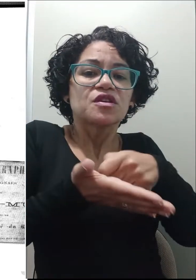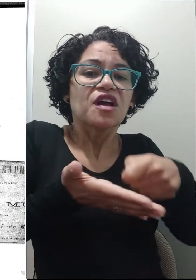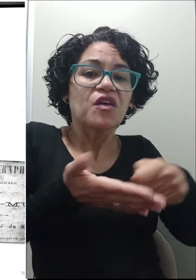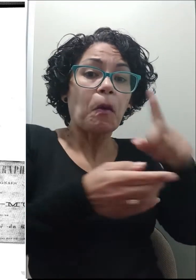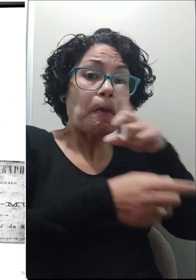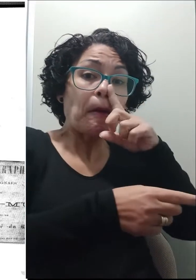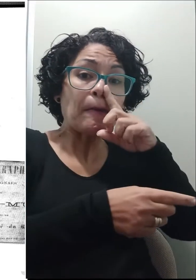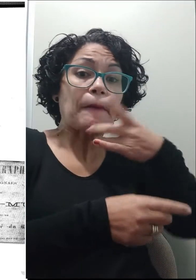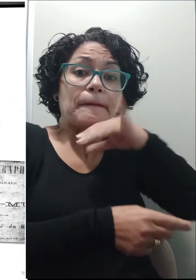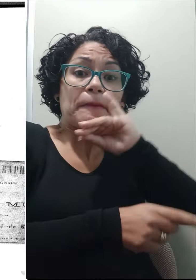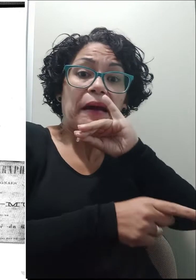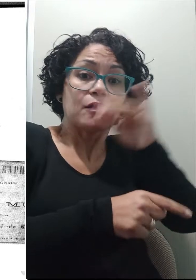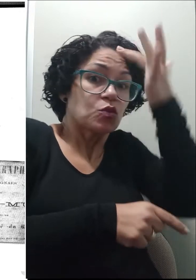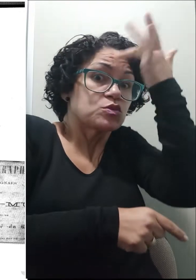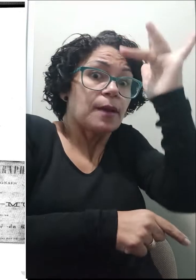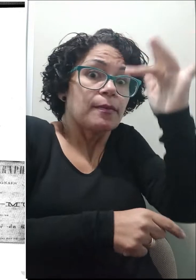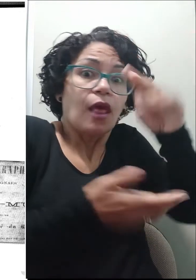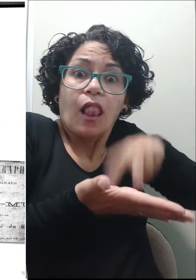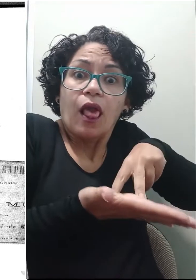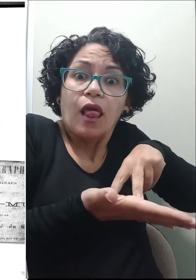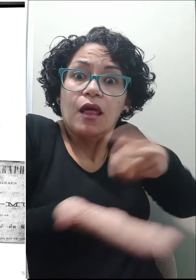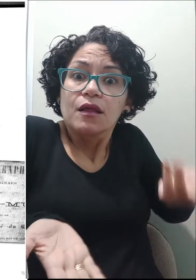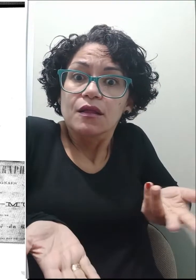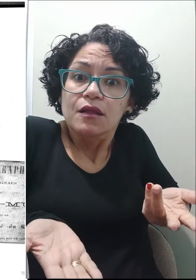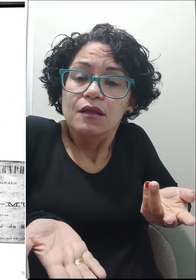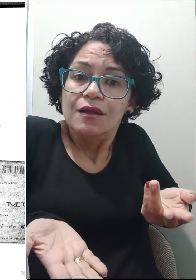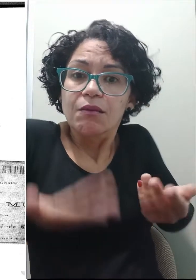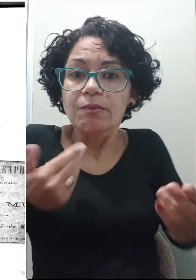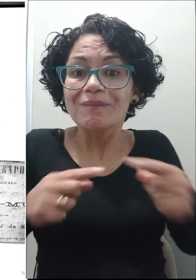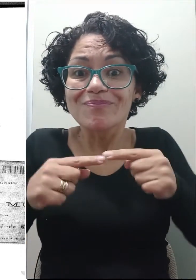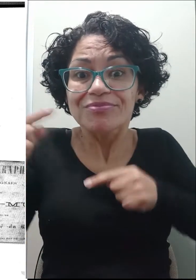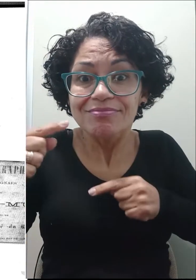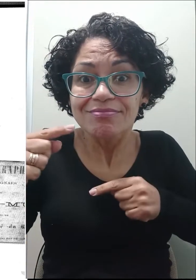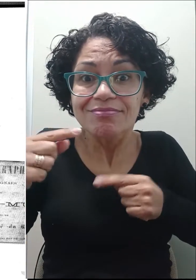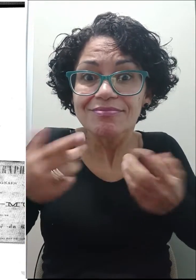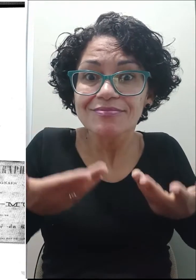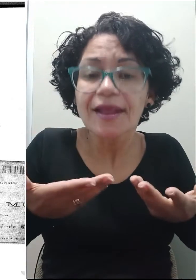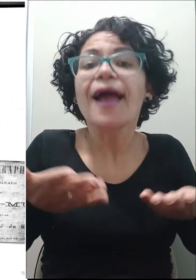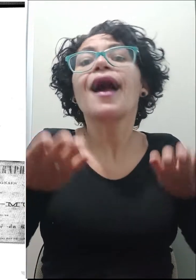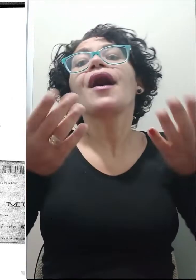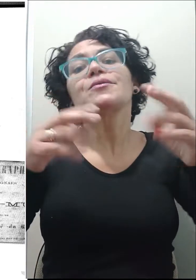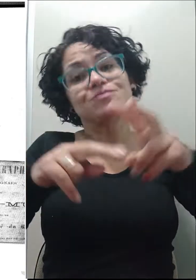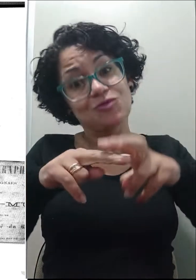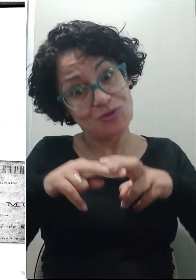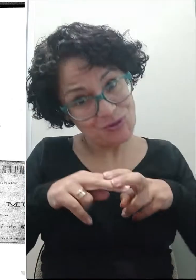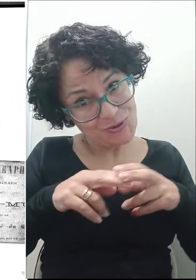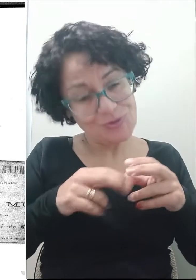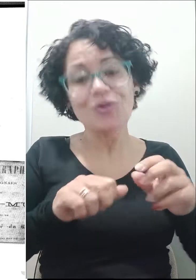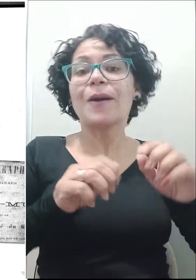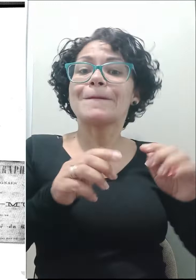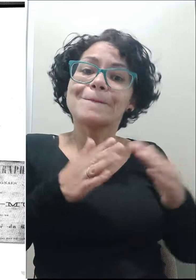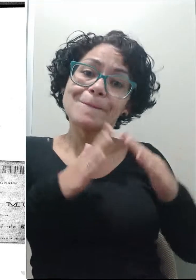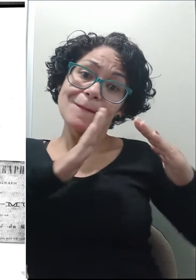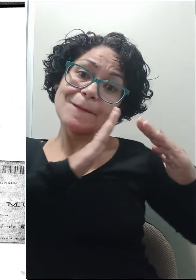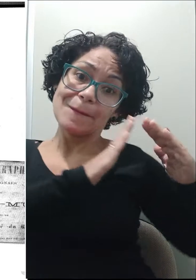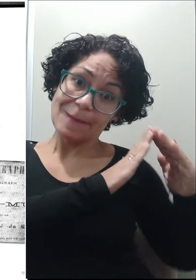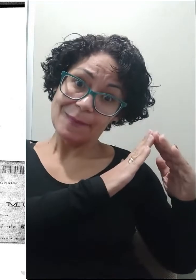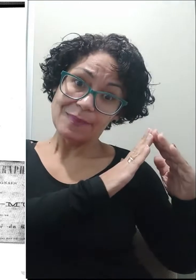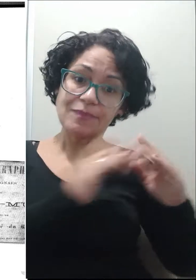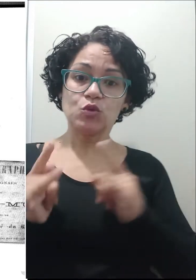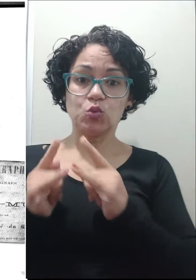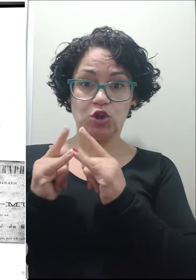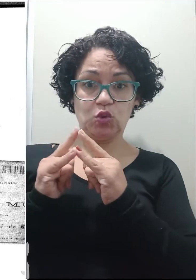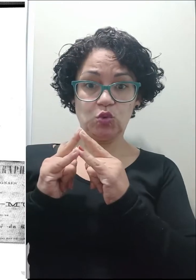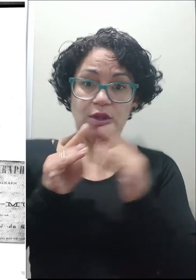os seus pais não sabiam ler? Por esse motivo, em um terreno anexo ao